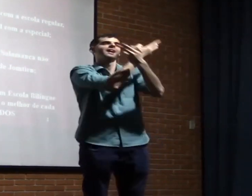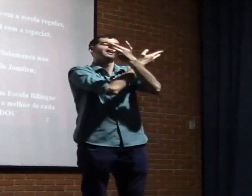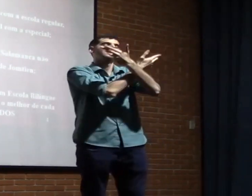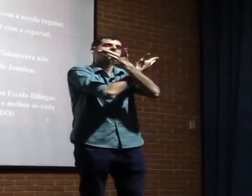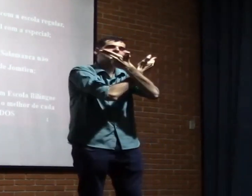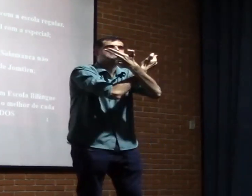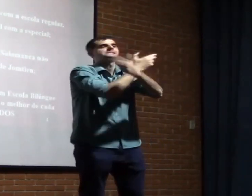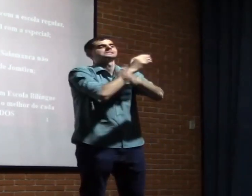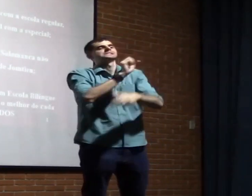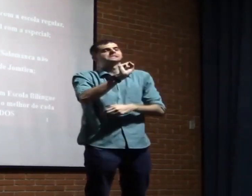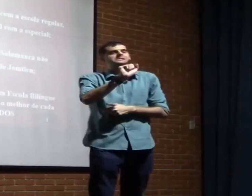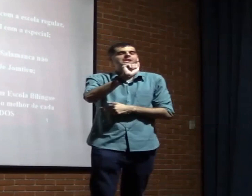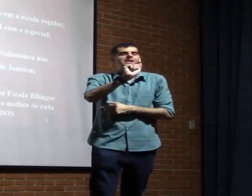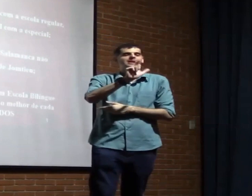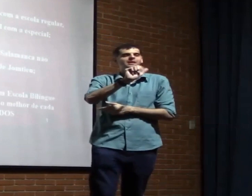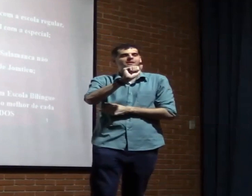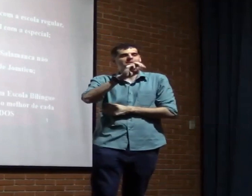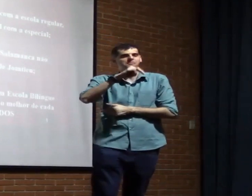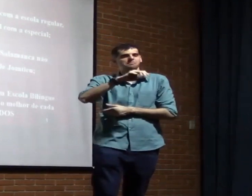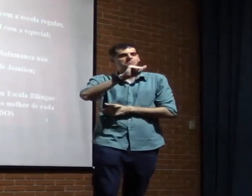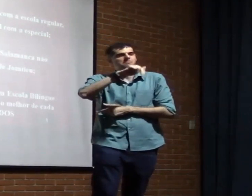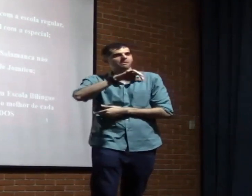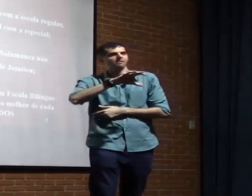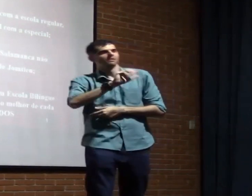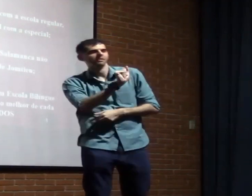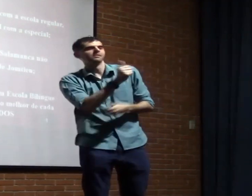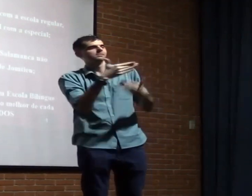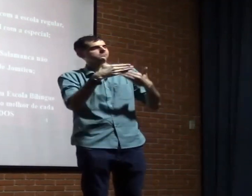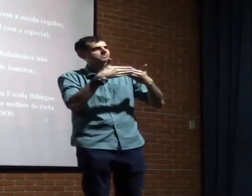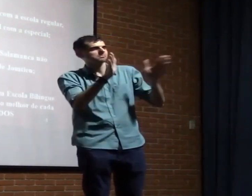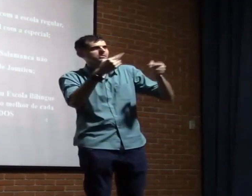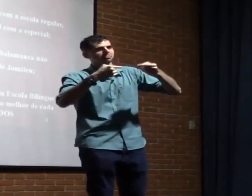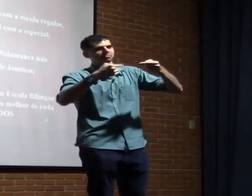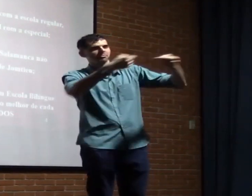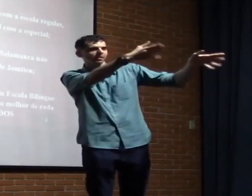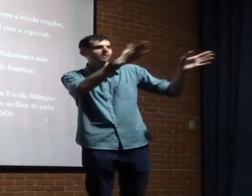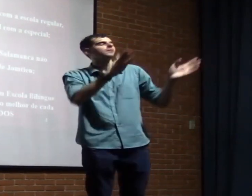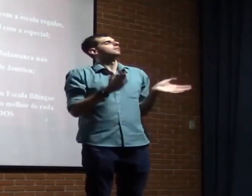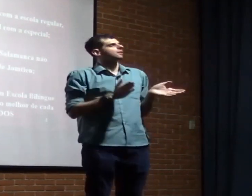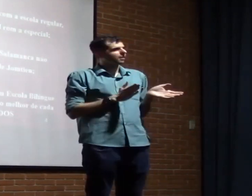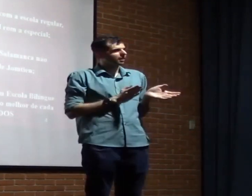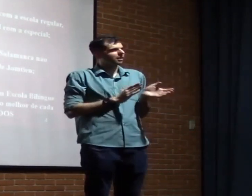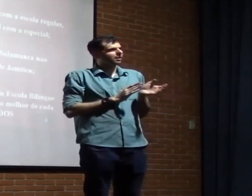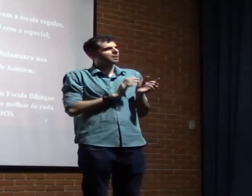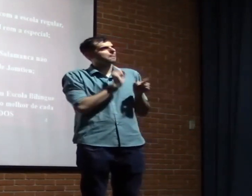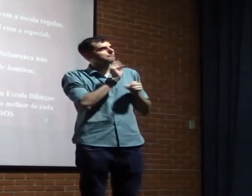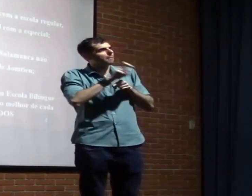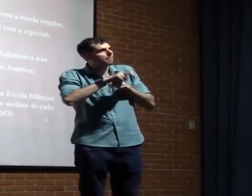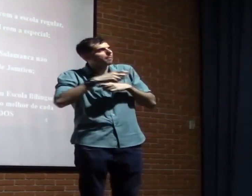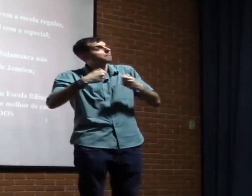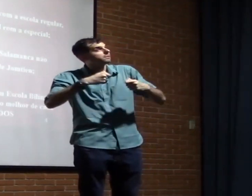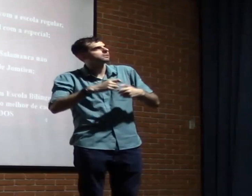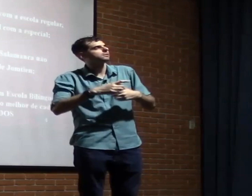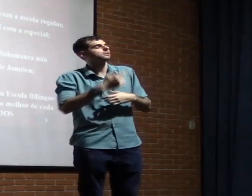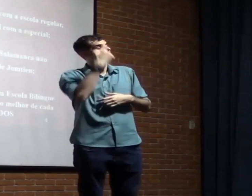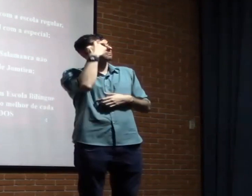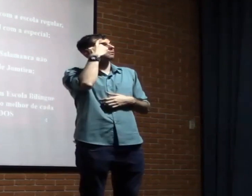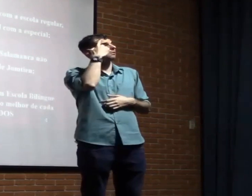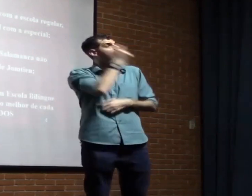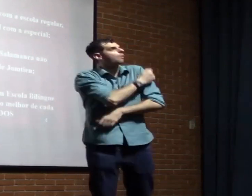e então se colocou a questão do decreto de Salamanca, né, que houve a discussão envolvendo o surdo